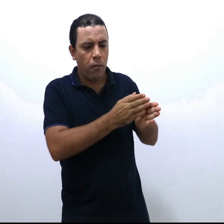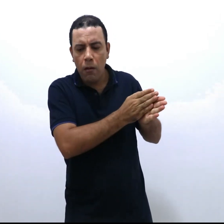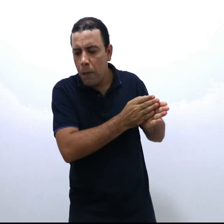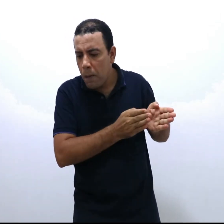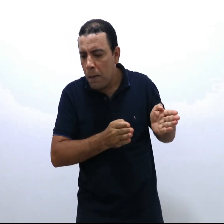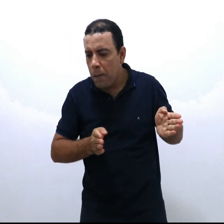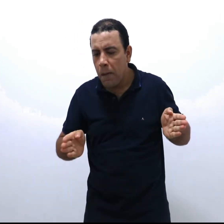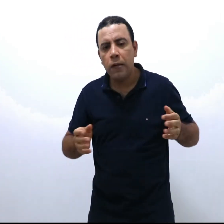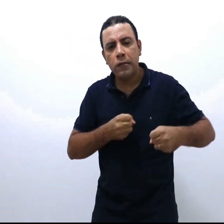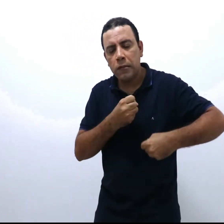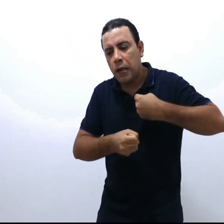Foram muitos anos, até